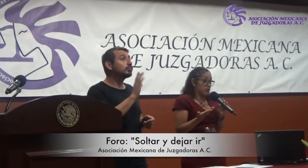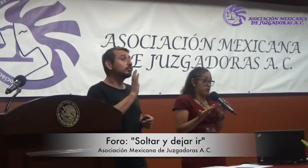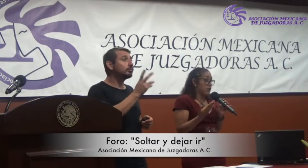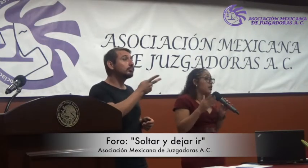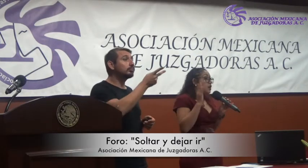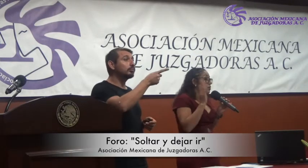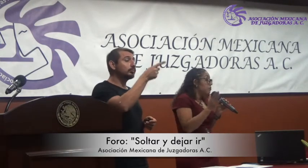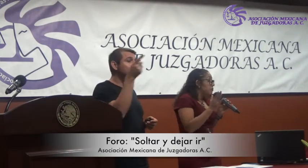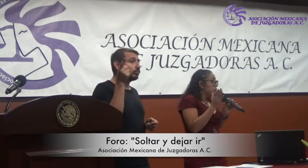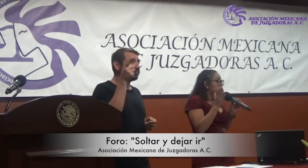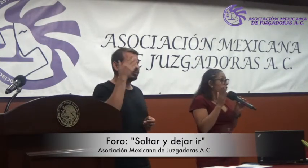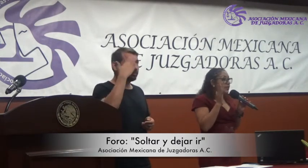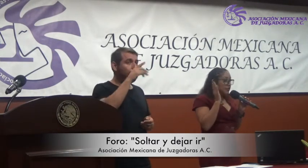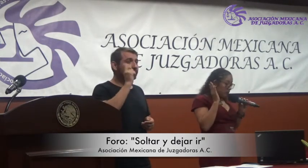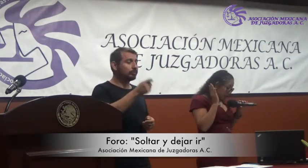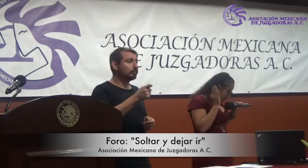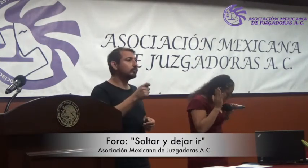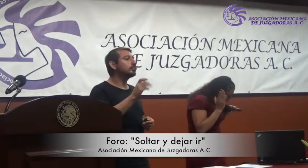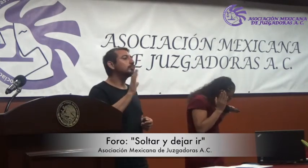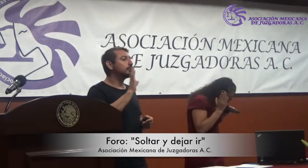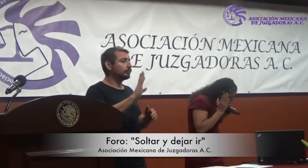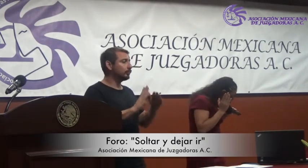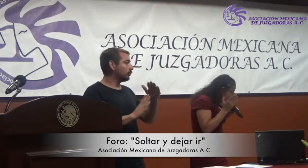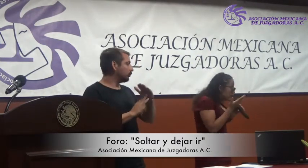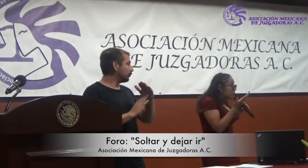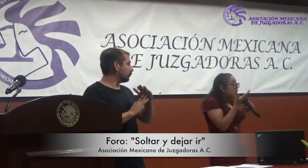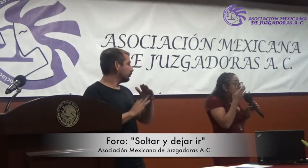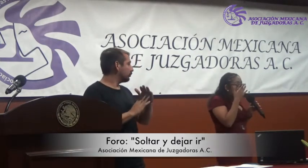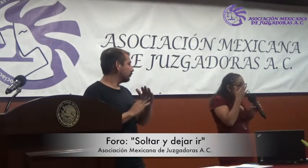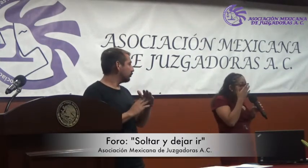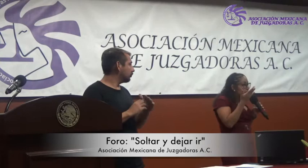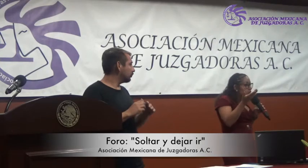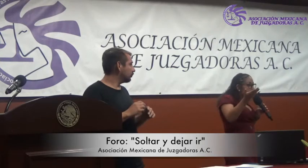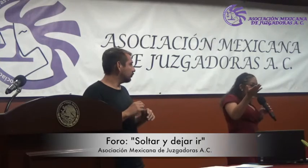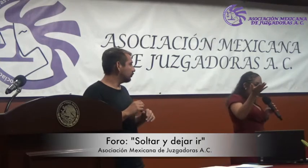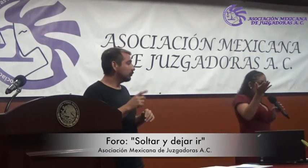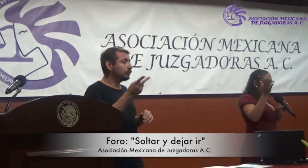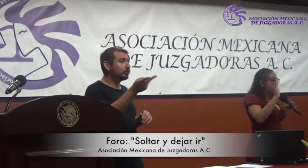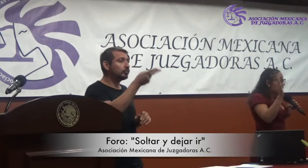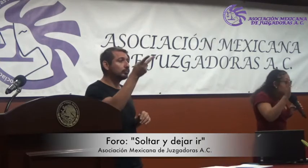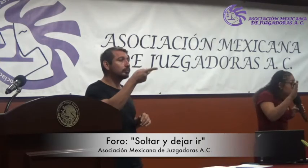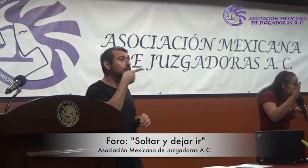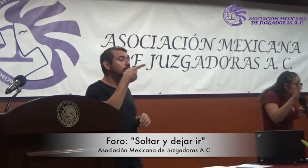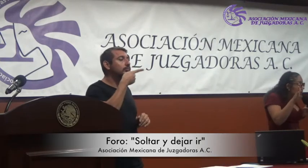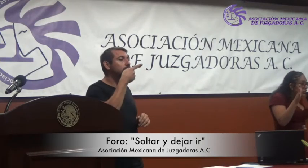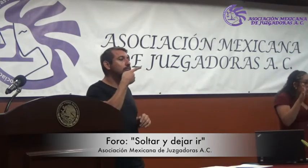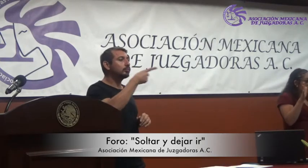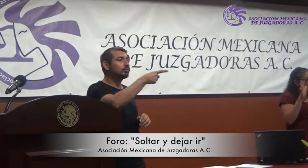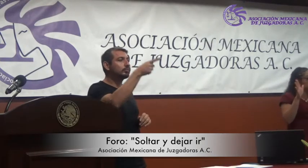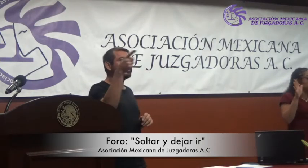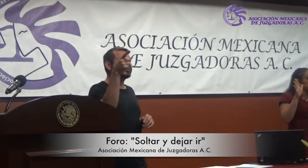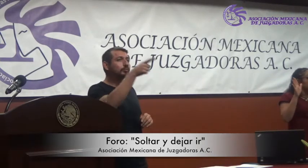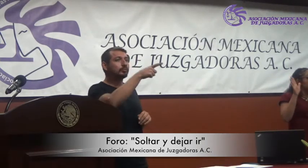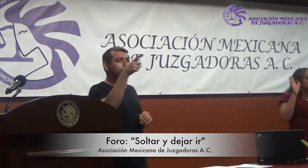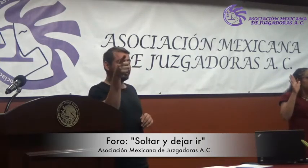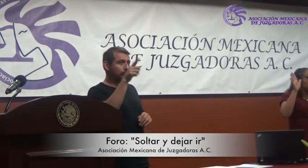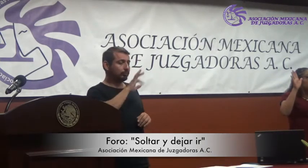Este término. Voy a hacer una pausa ahora para dirigirme a las personas oyentes, únicamente personas oyentes.